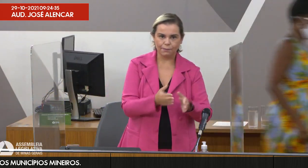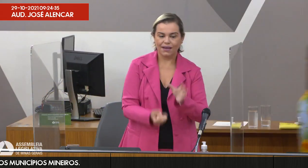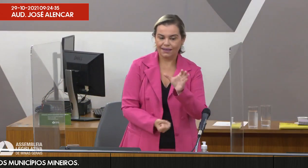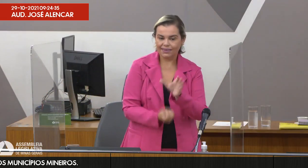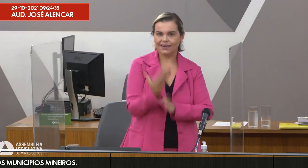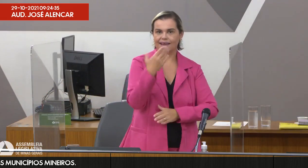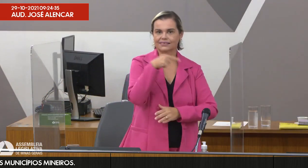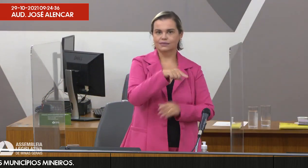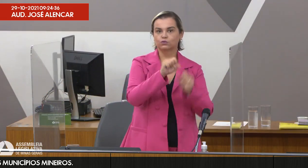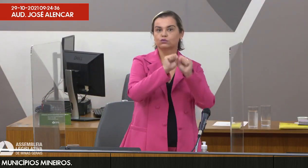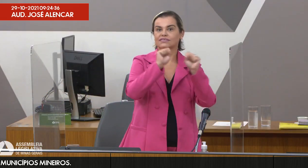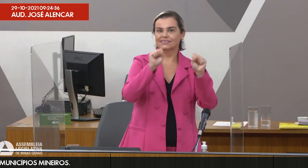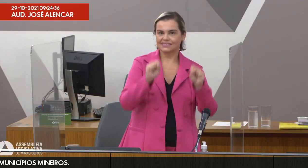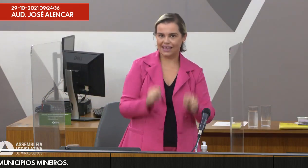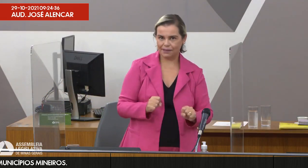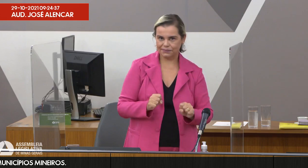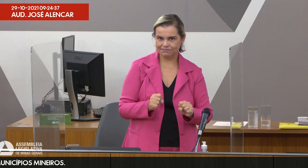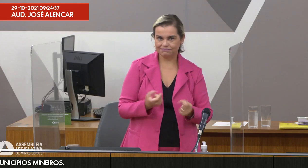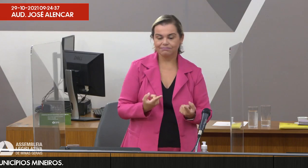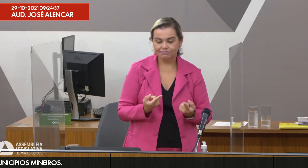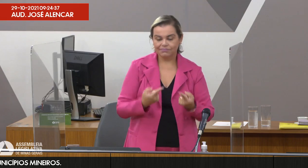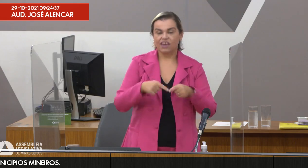acessarão esse mesmo cadastro.